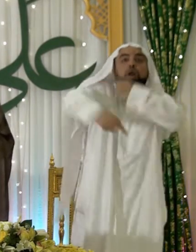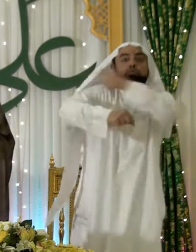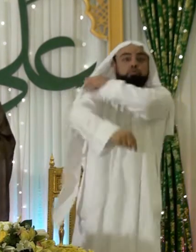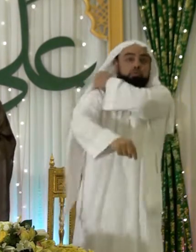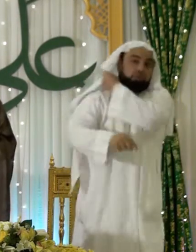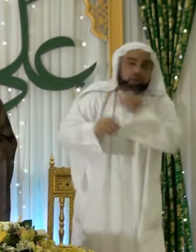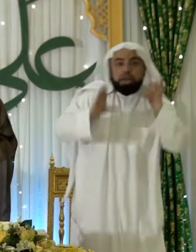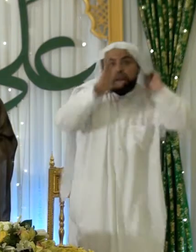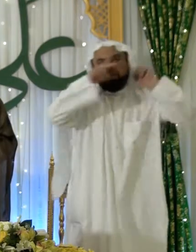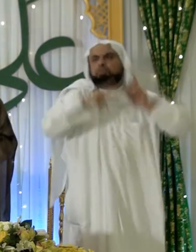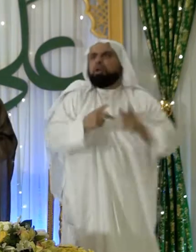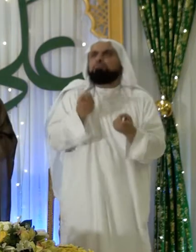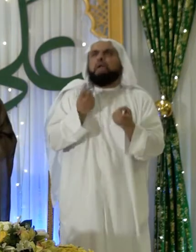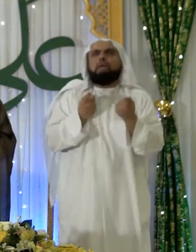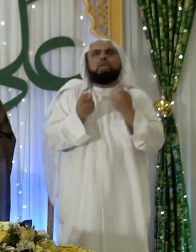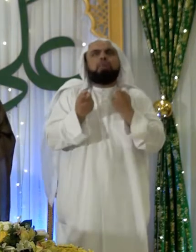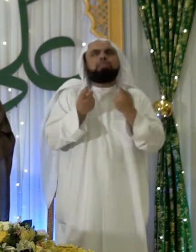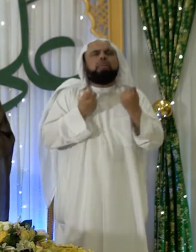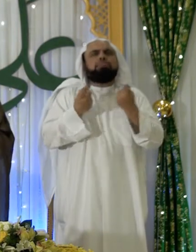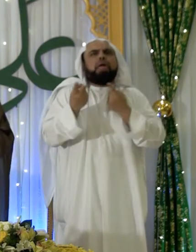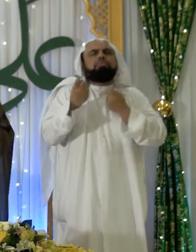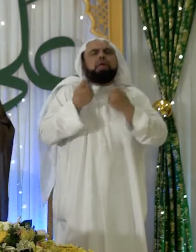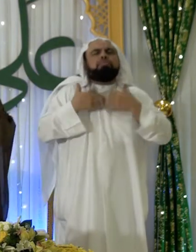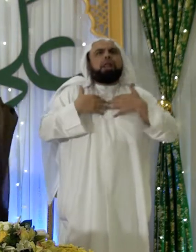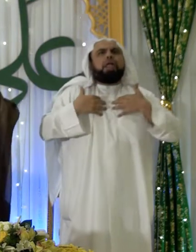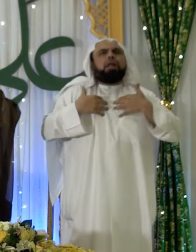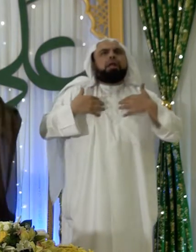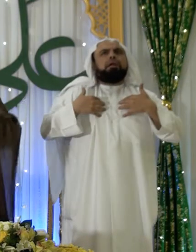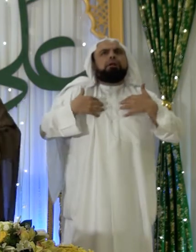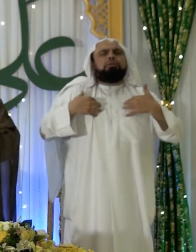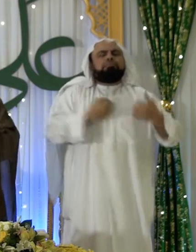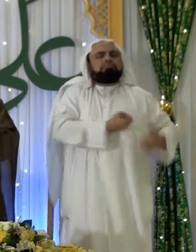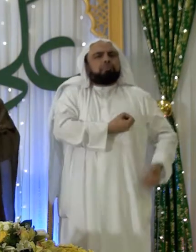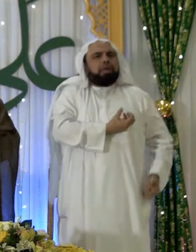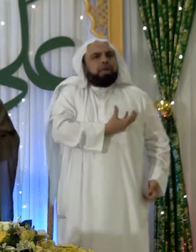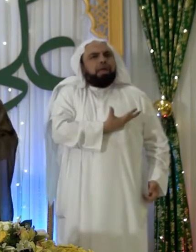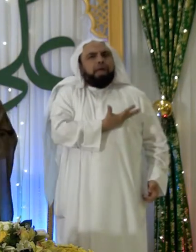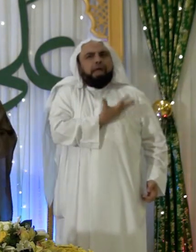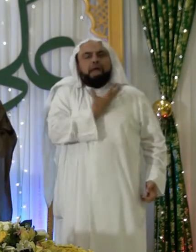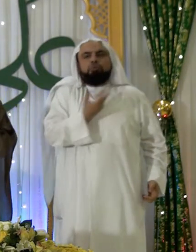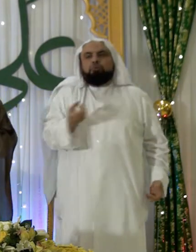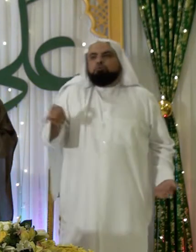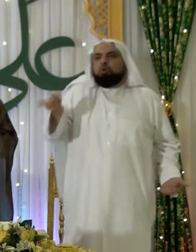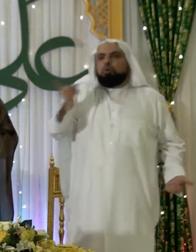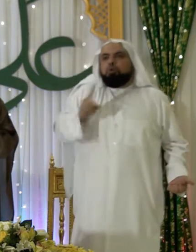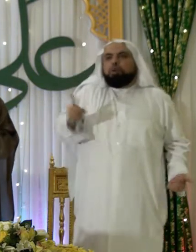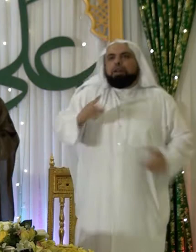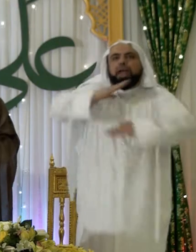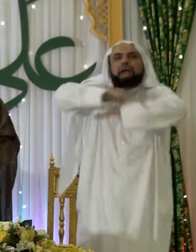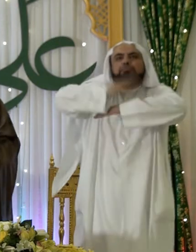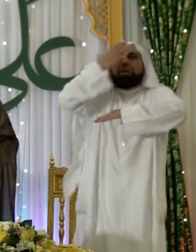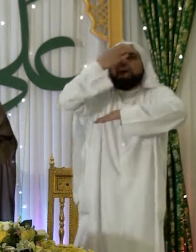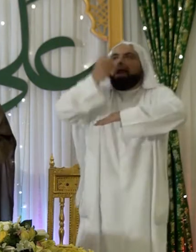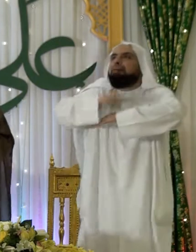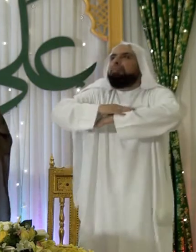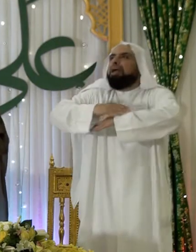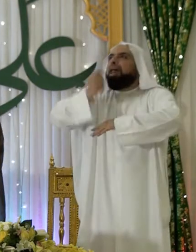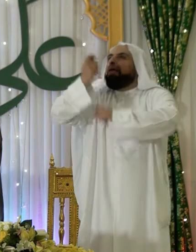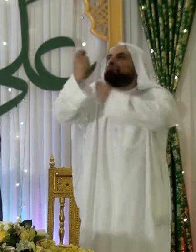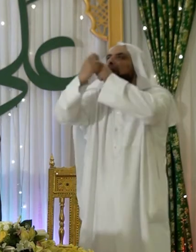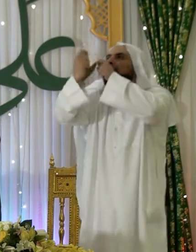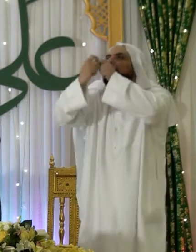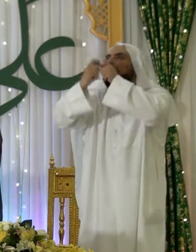يقول يرفع لي في كل يوم من أخلاقه علما